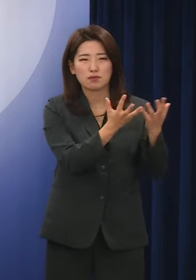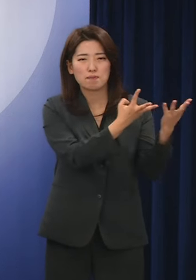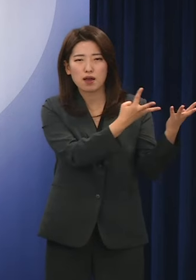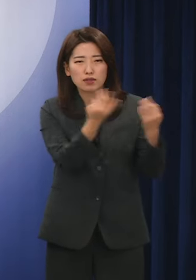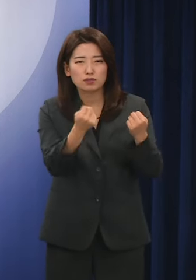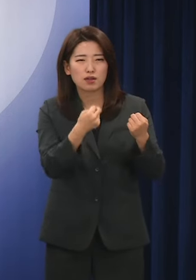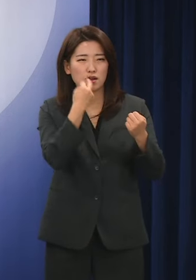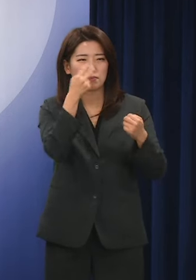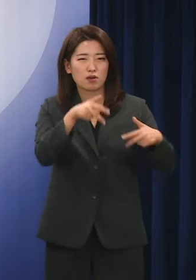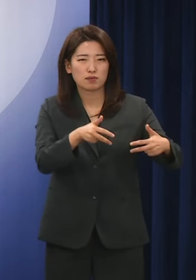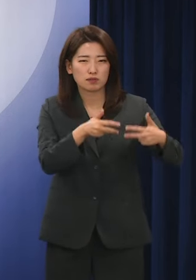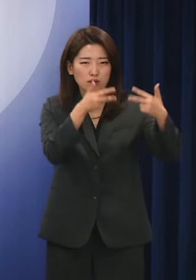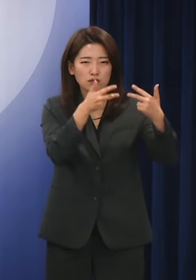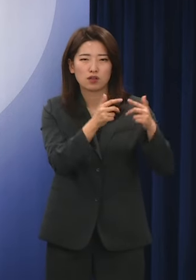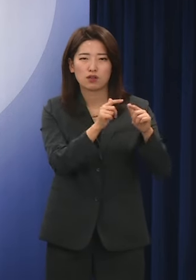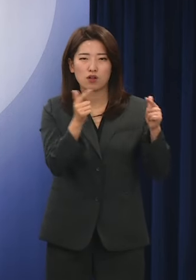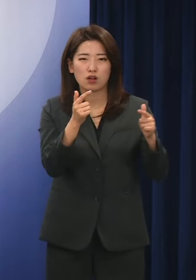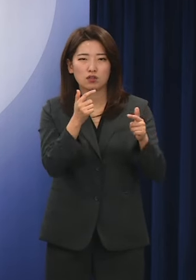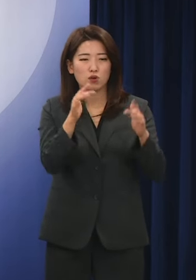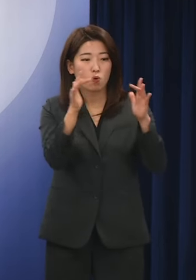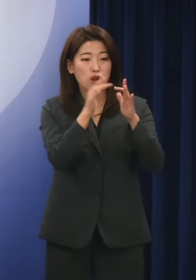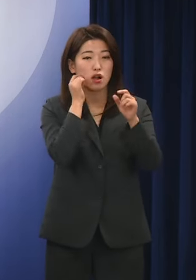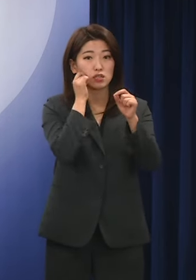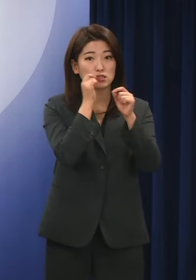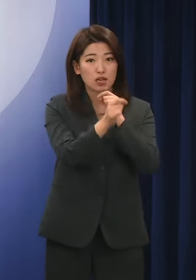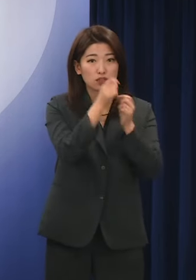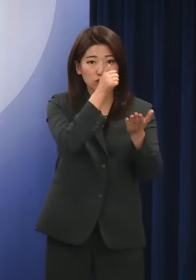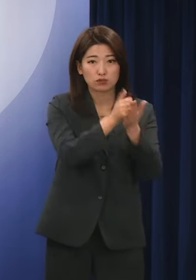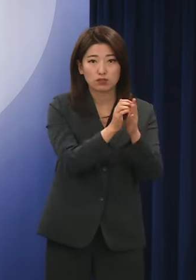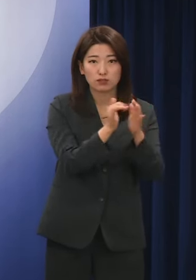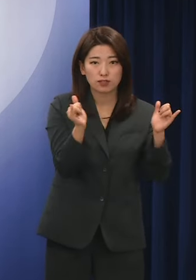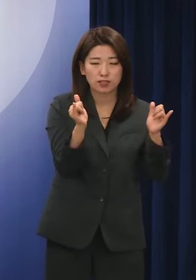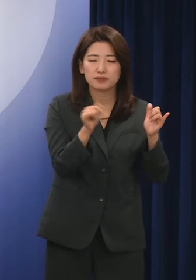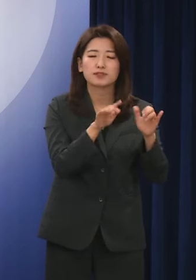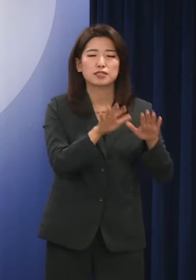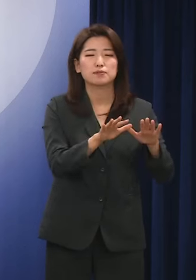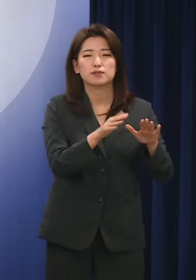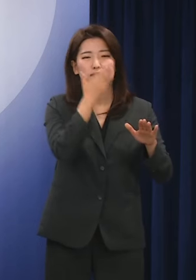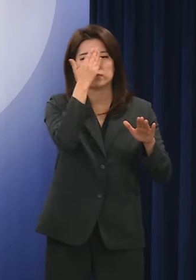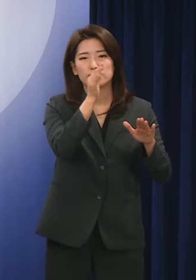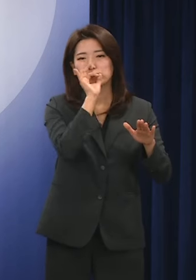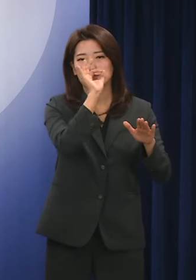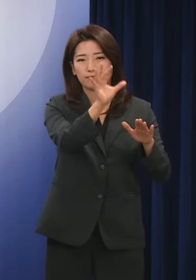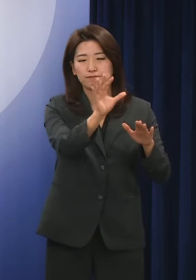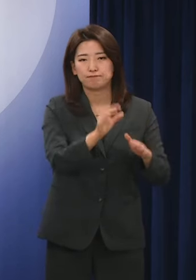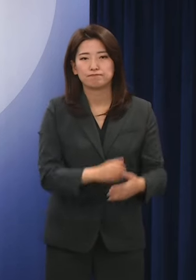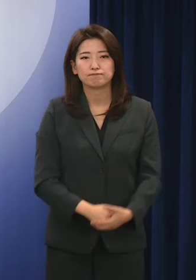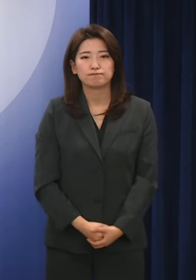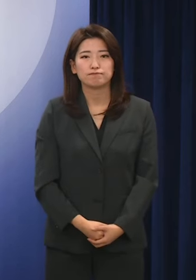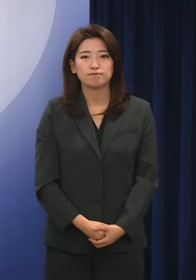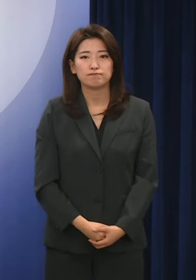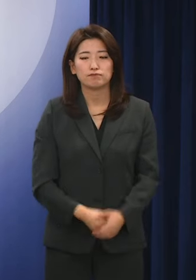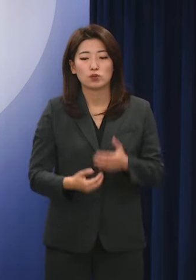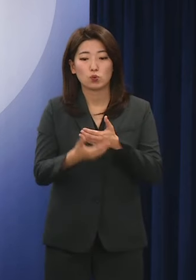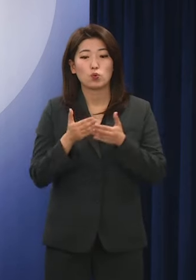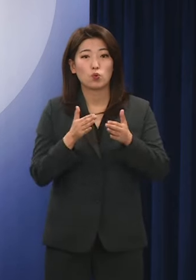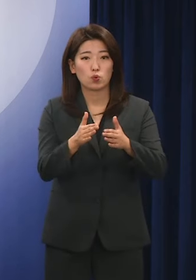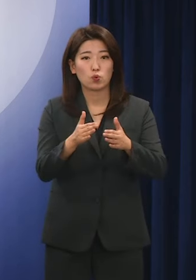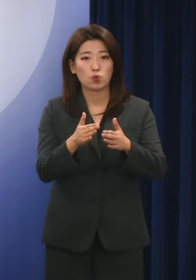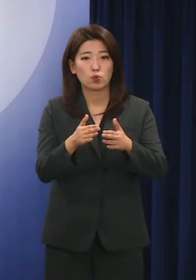비대면, 온라인 사기 범죄는 사면 대상에서 배제하였습니다. 또한